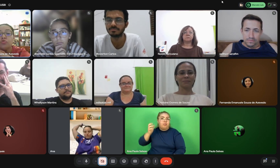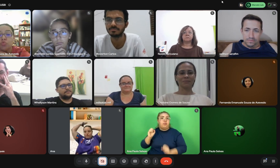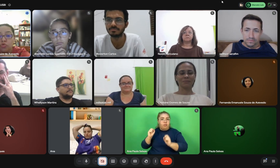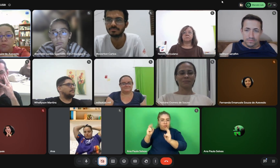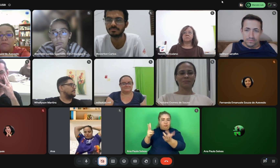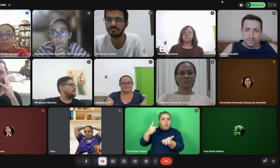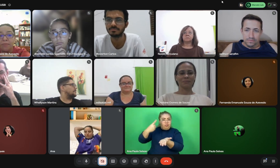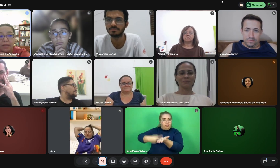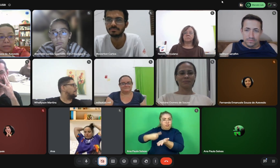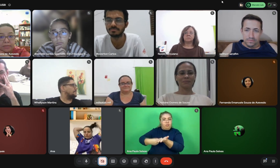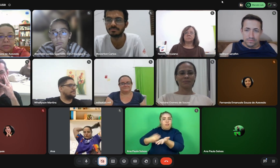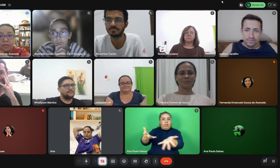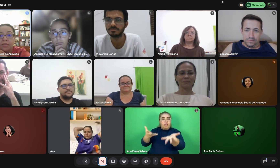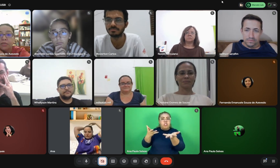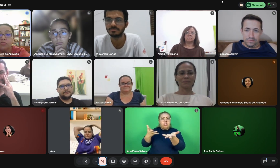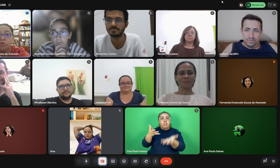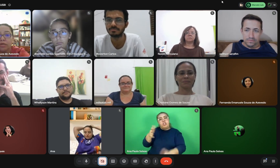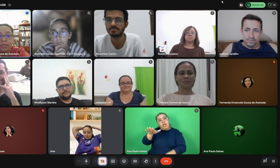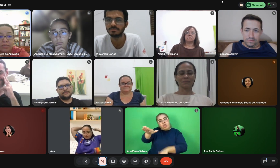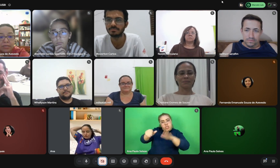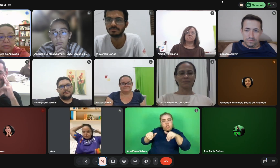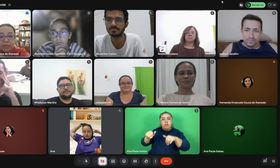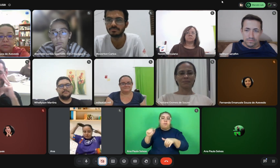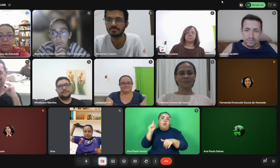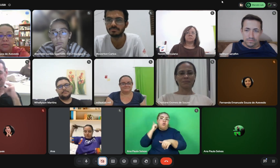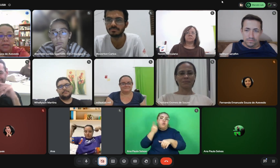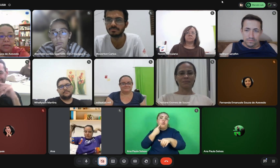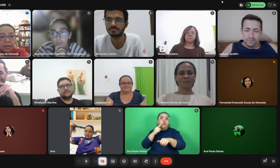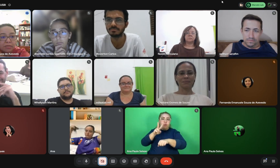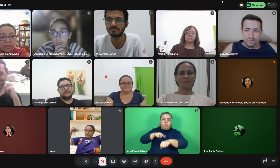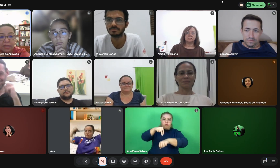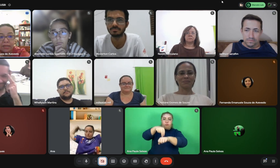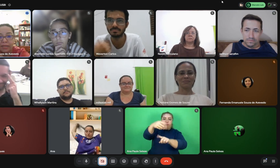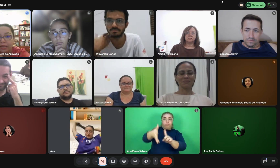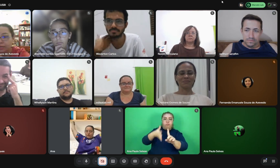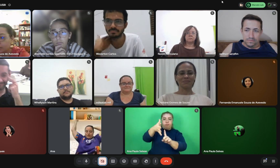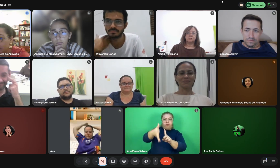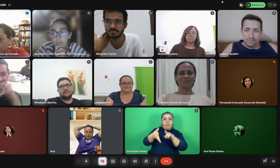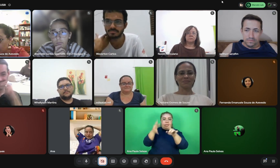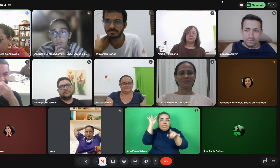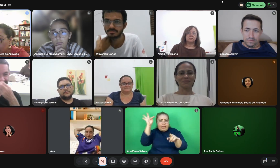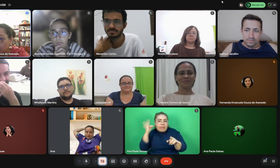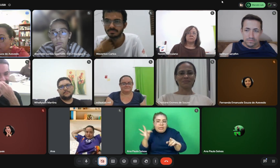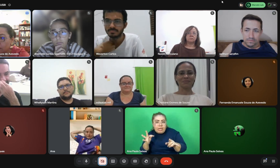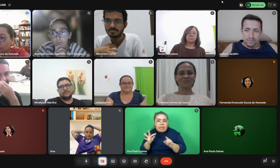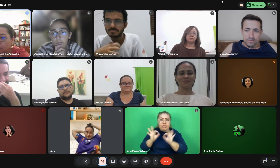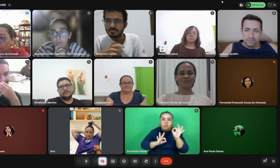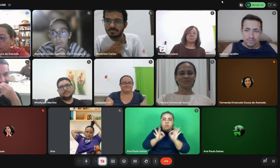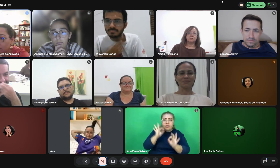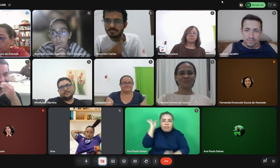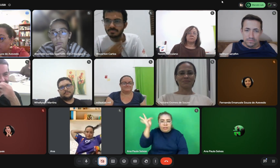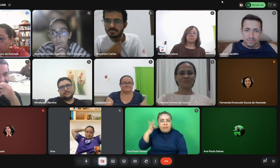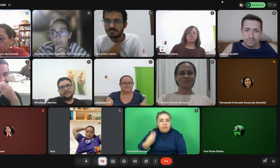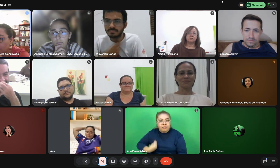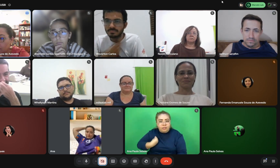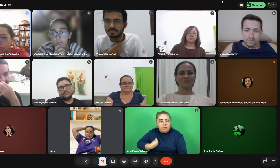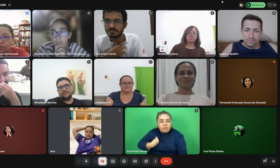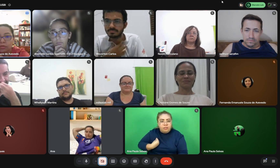colocar os surdos para fazer palestra. Então se organizem. Tainá, não sei se a Tainá está aí ainda.